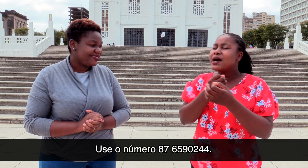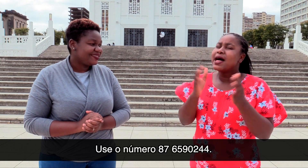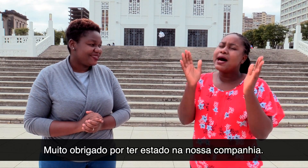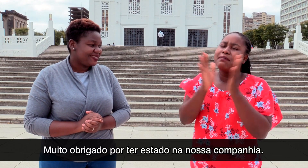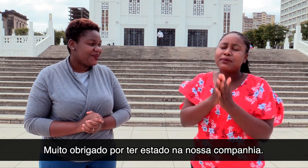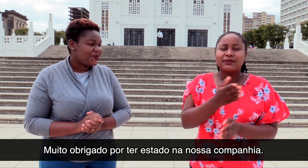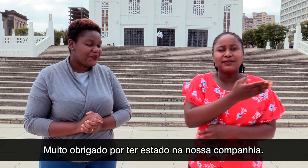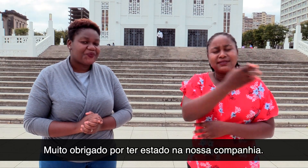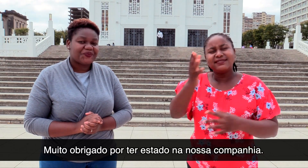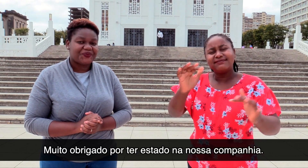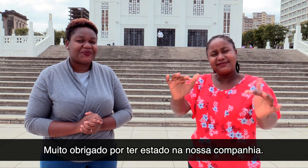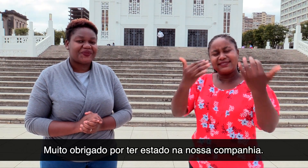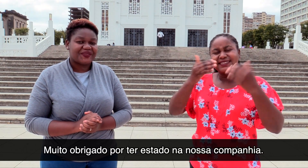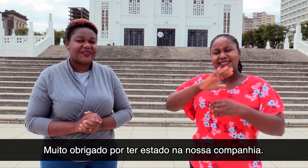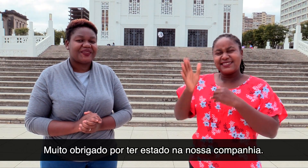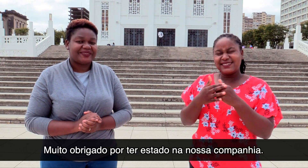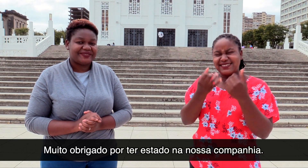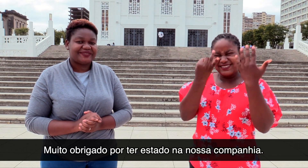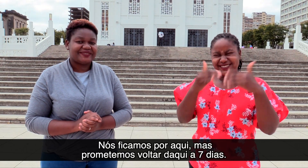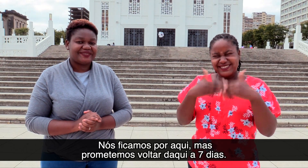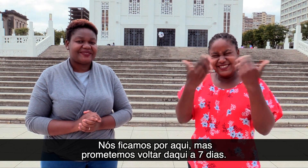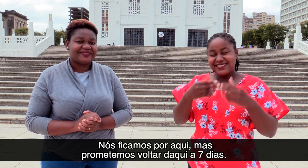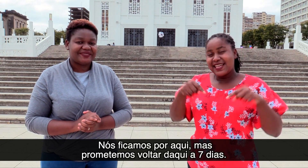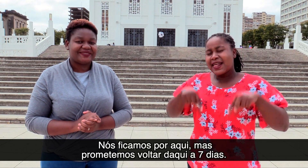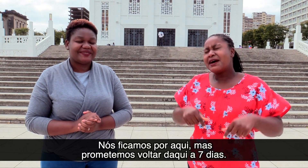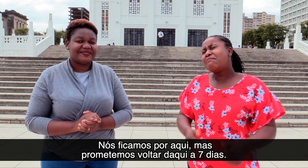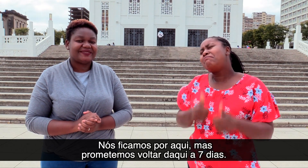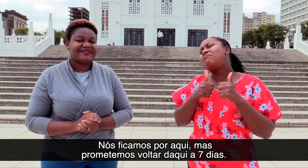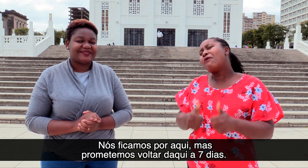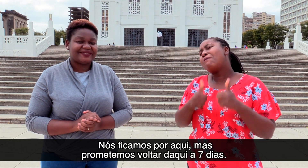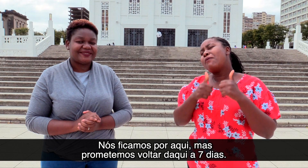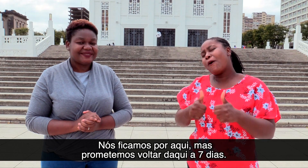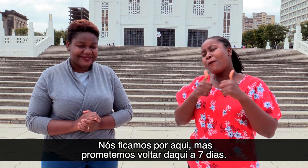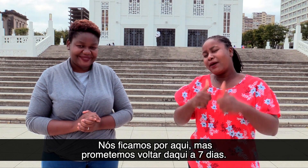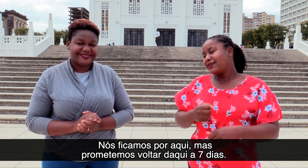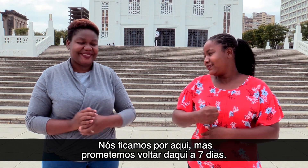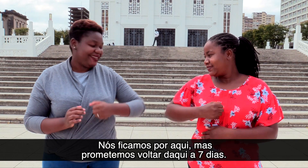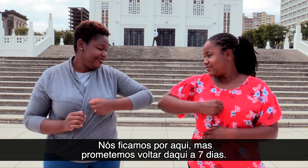876590-244. Muito obrigada por ter estado na nossa companhia. Nós ficamos por aqui, mas